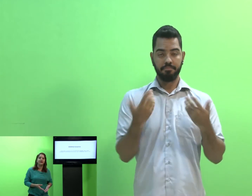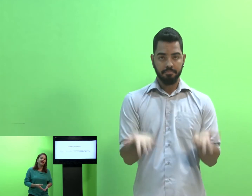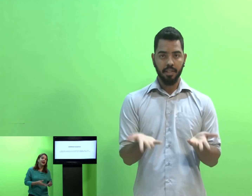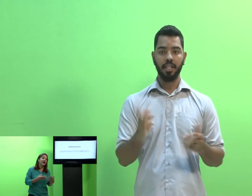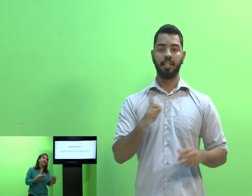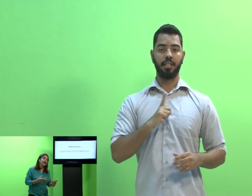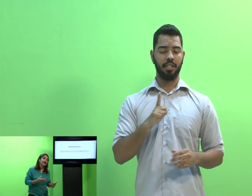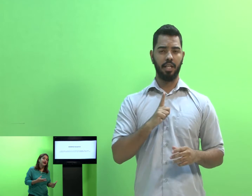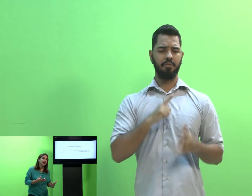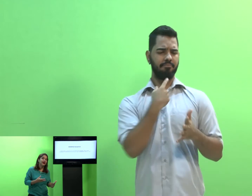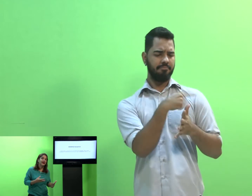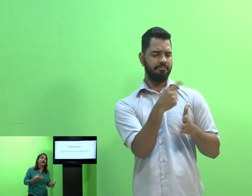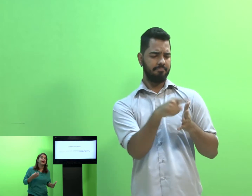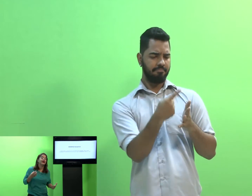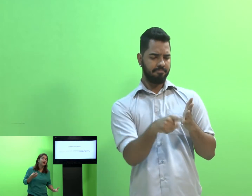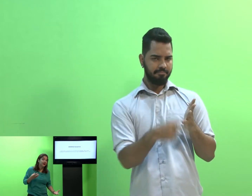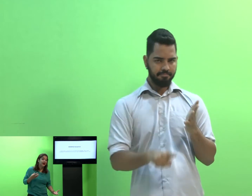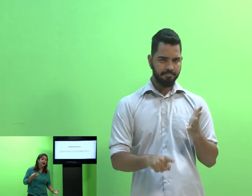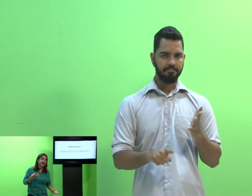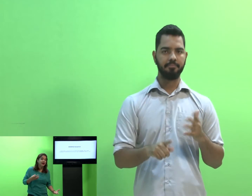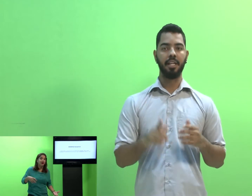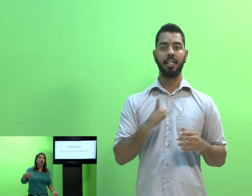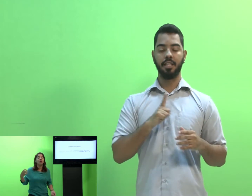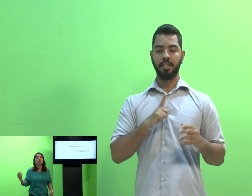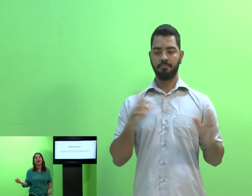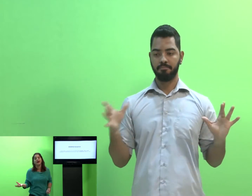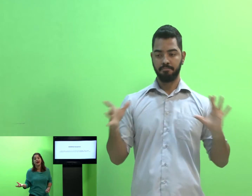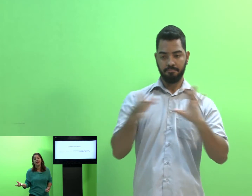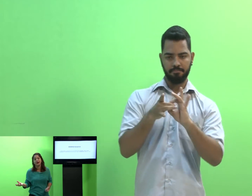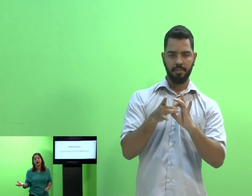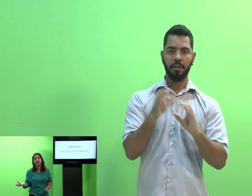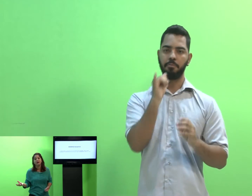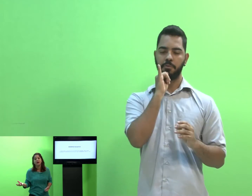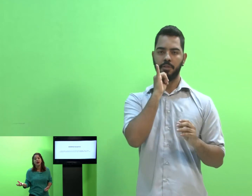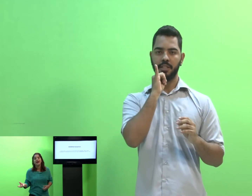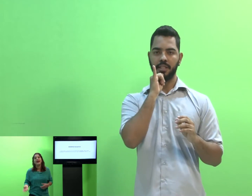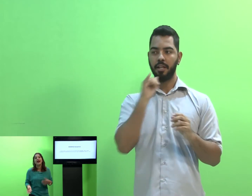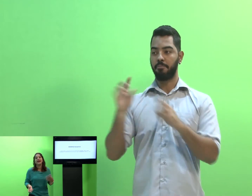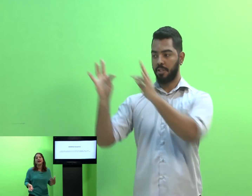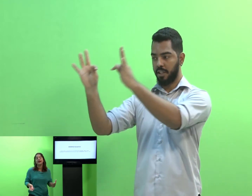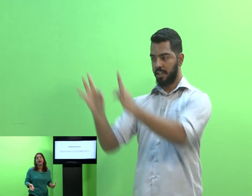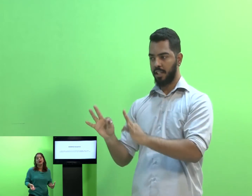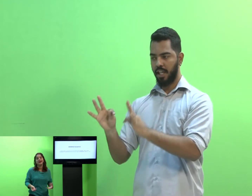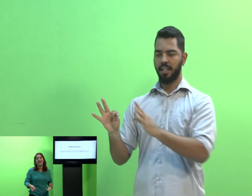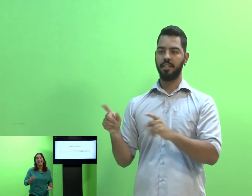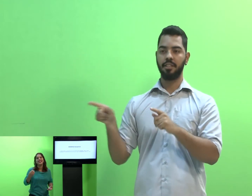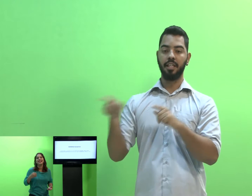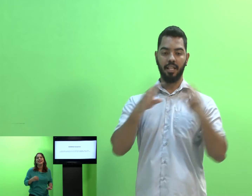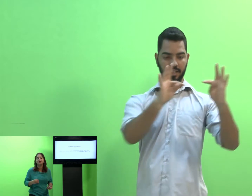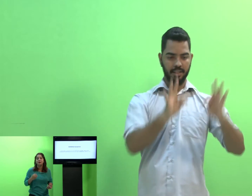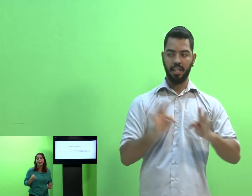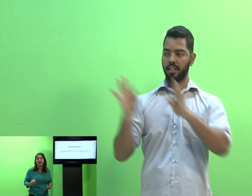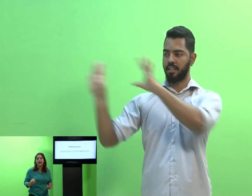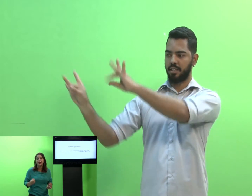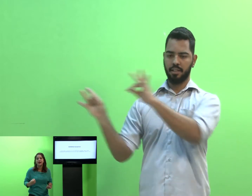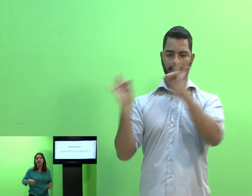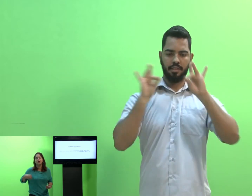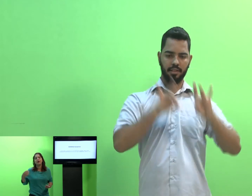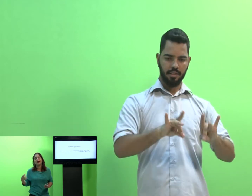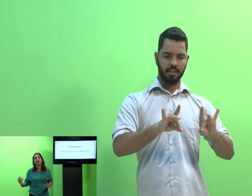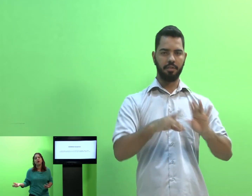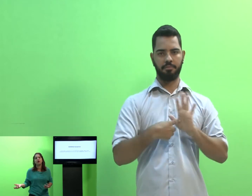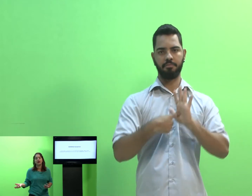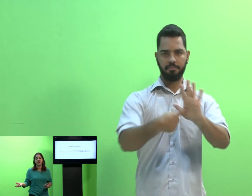se subdividem em intertextualidades explícitas, como a citação, e a intertextualidade